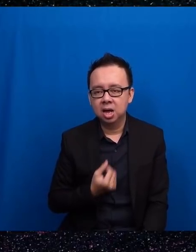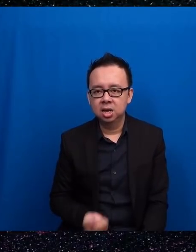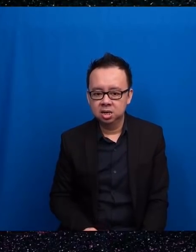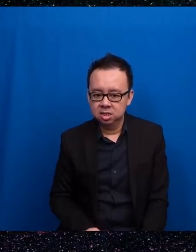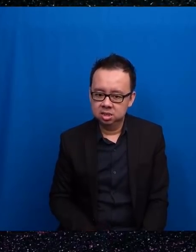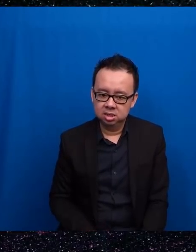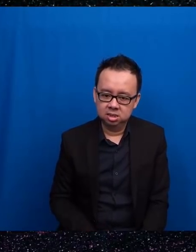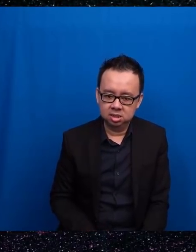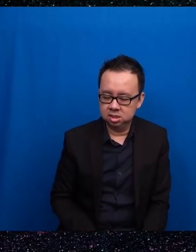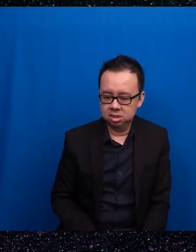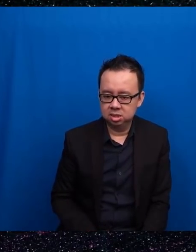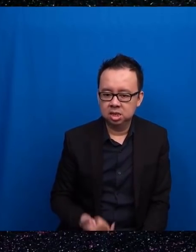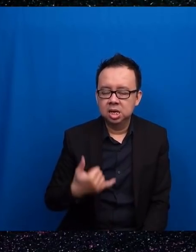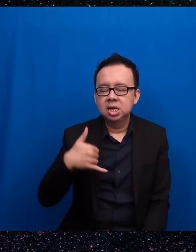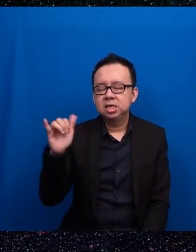harapkan